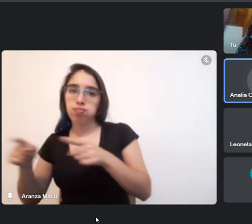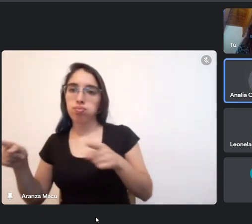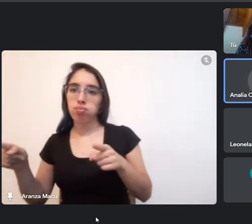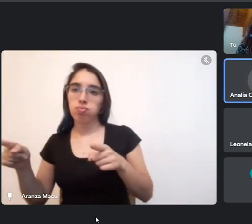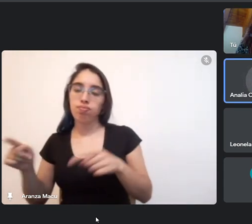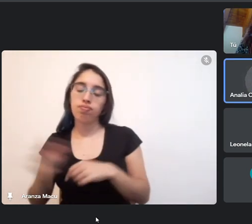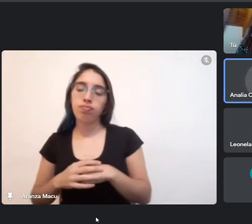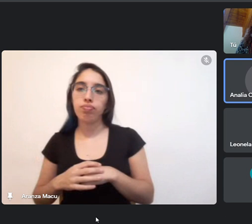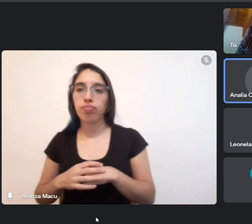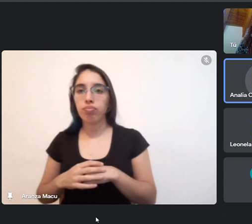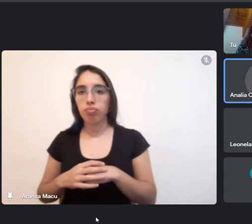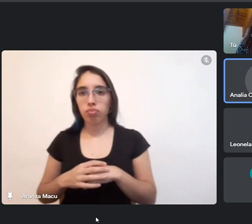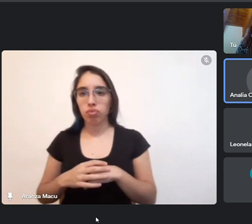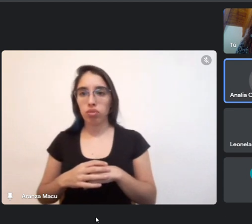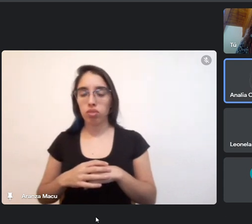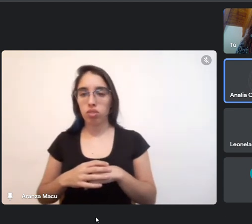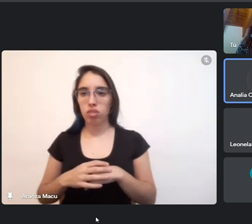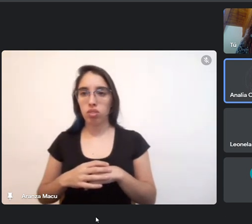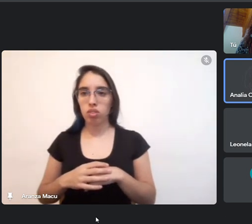están viviendo,